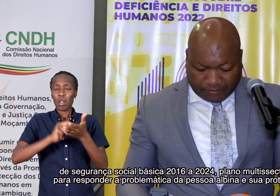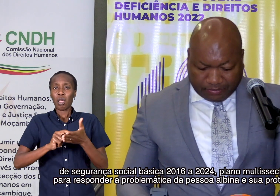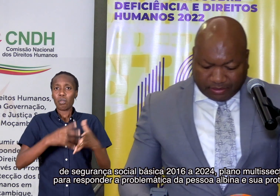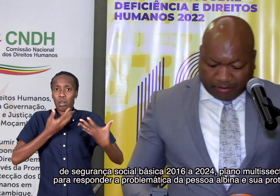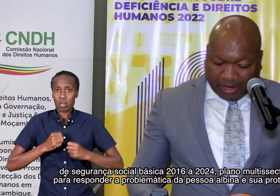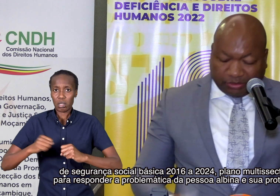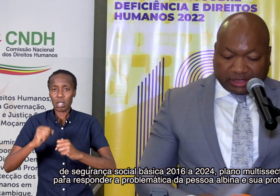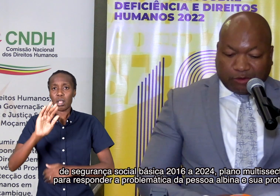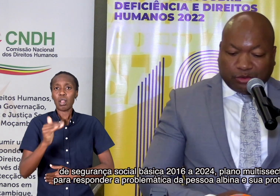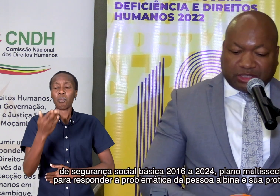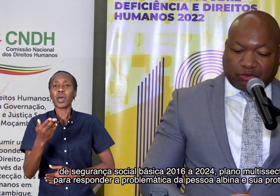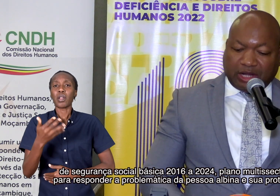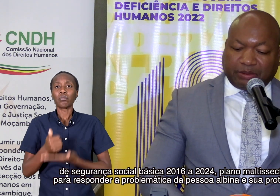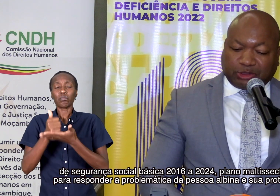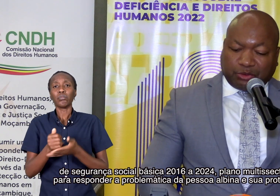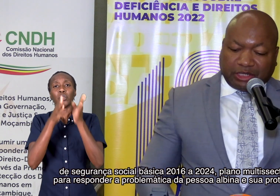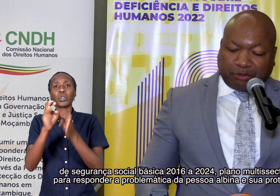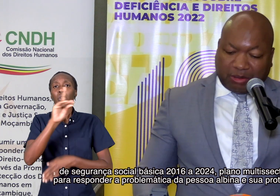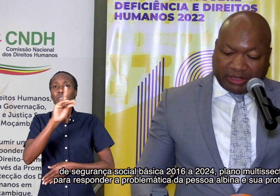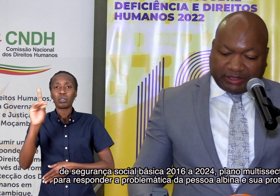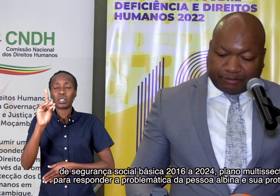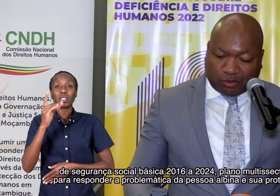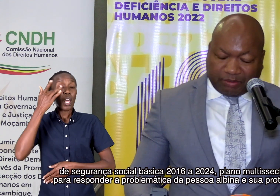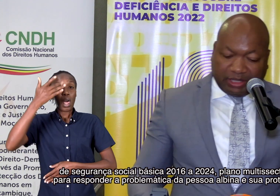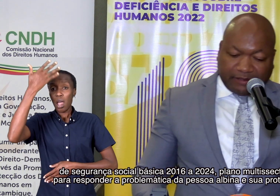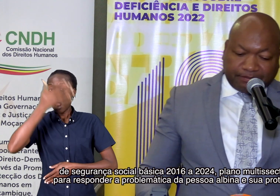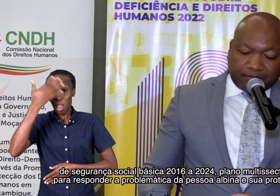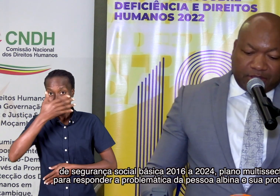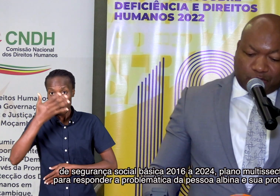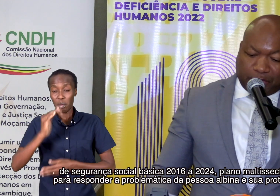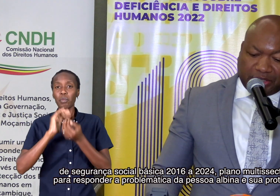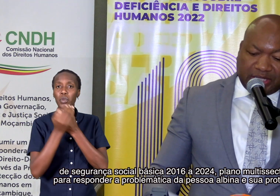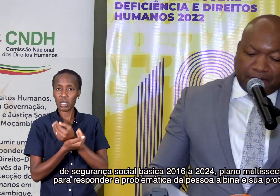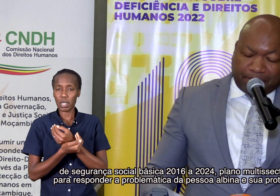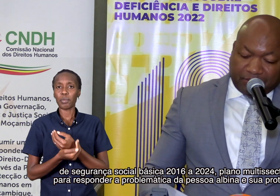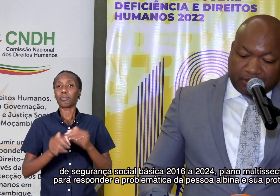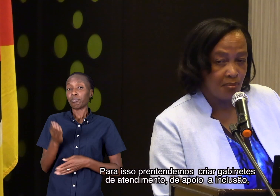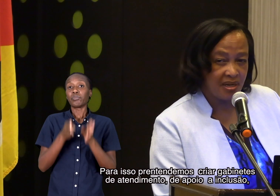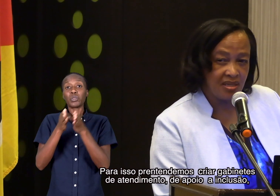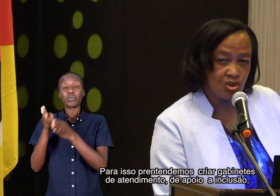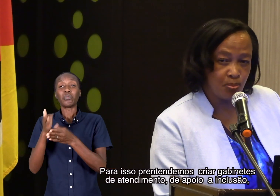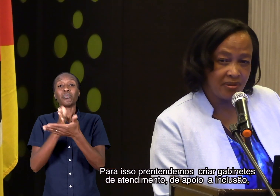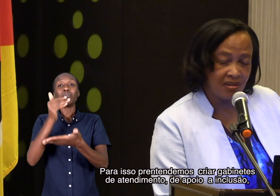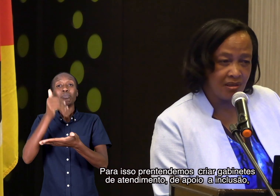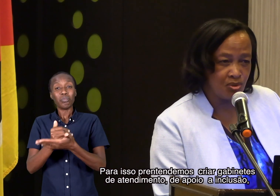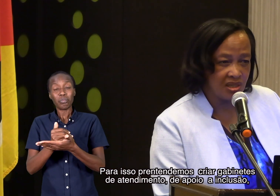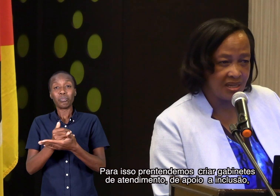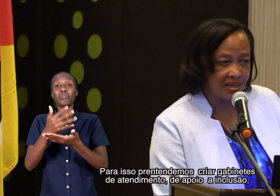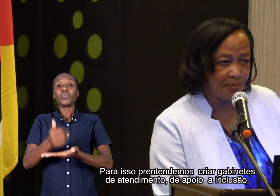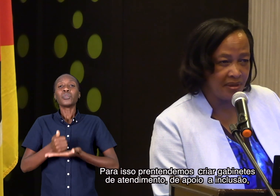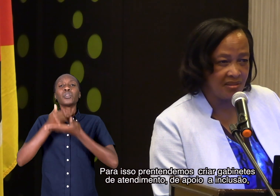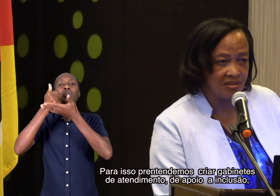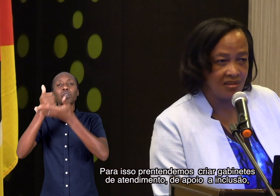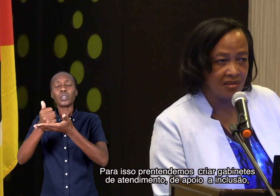2016-2024, Plano de Ação Multissetorial para responder à problemática da pessoa albina e sua proteção. Para isso, pretendemos